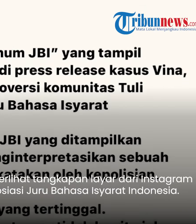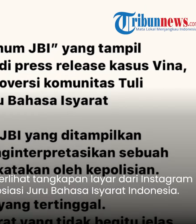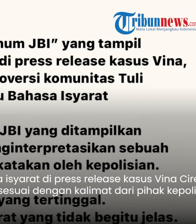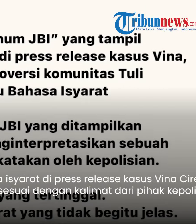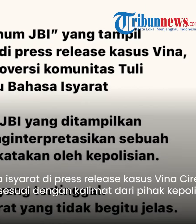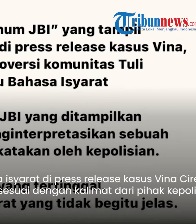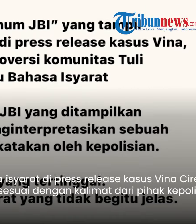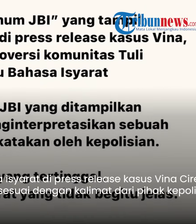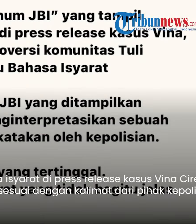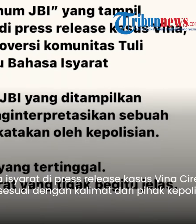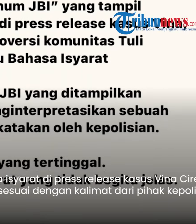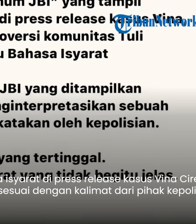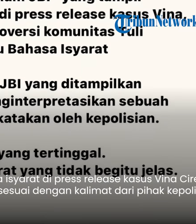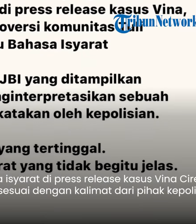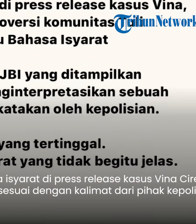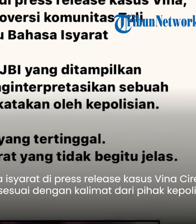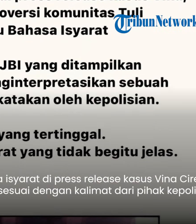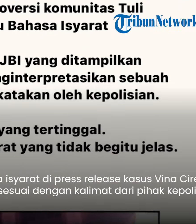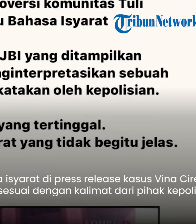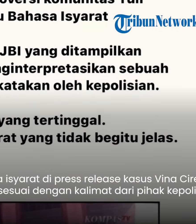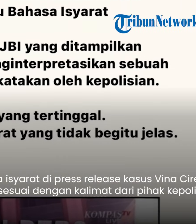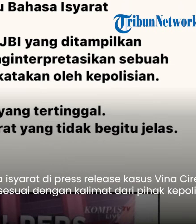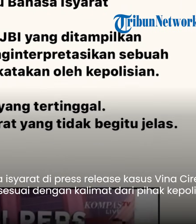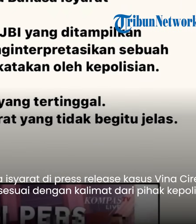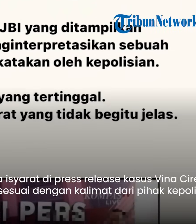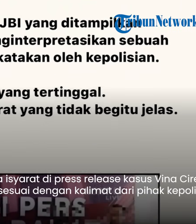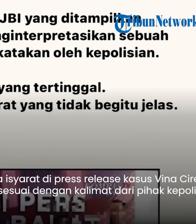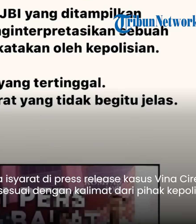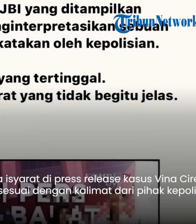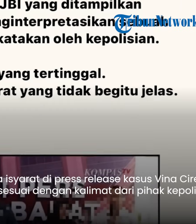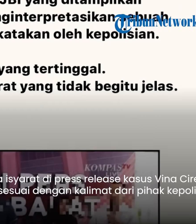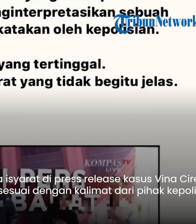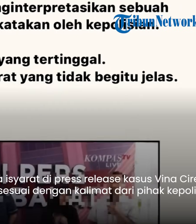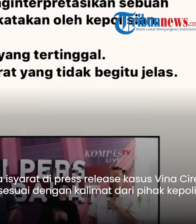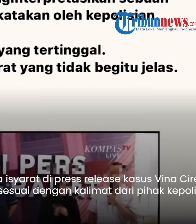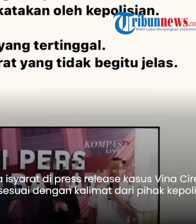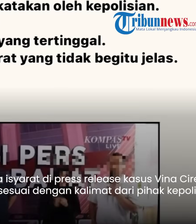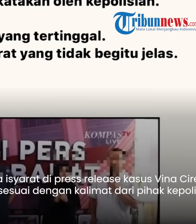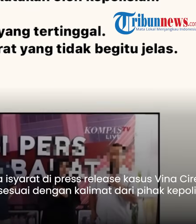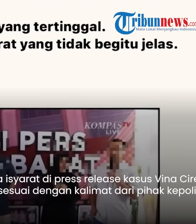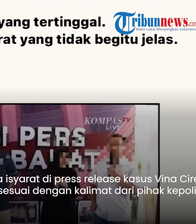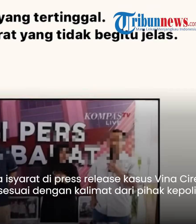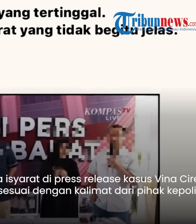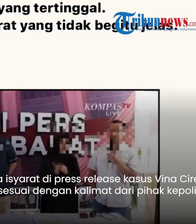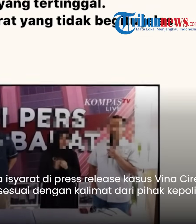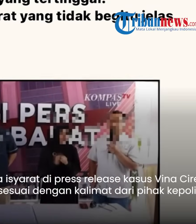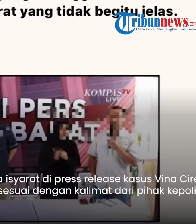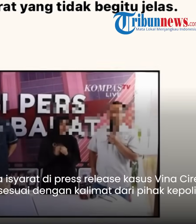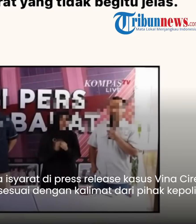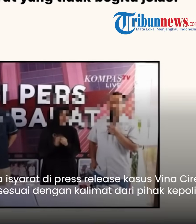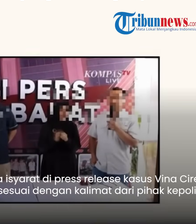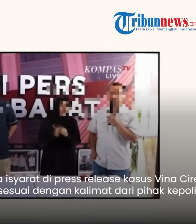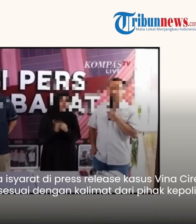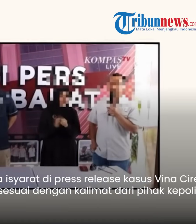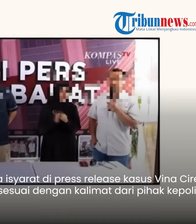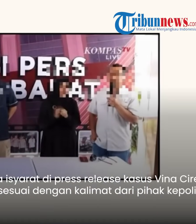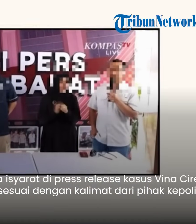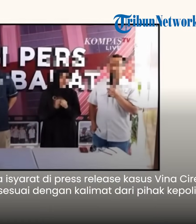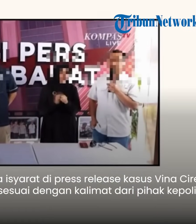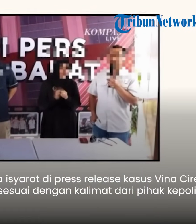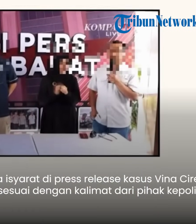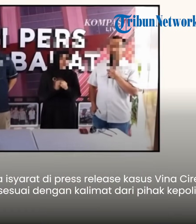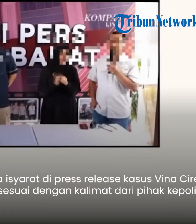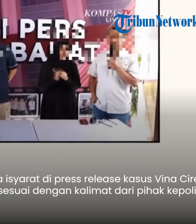Indonesia. Asosiasi Juru Bahasa Isyarat Indonesia menyebut kalau juru bahasa isyarat di press release kasus Vina